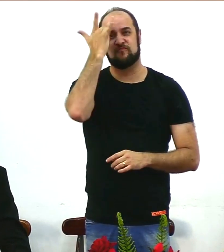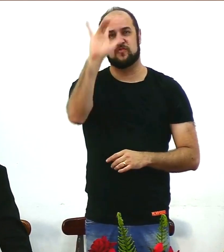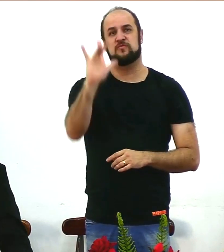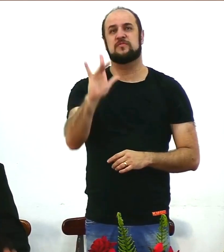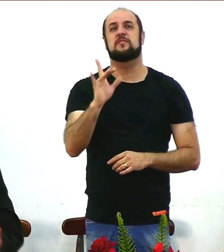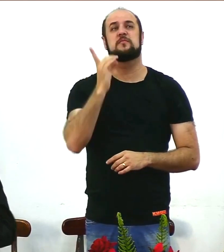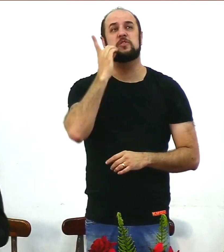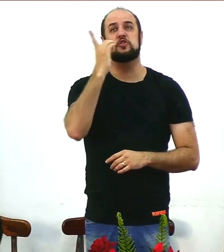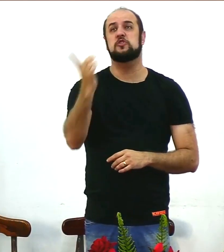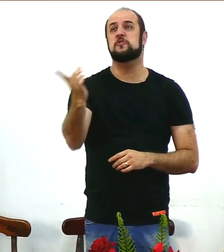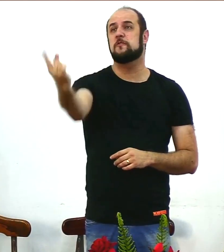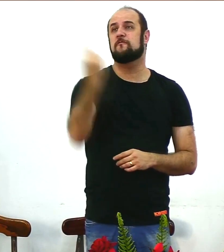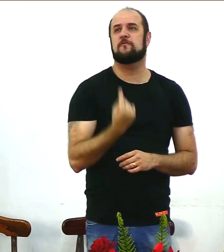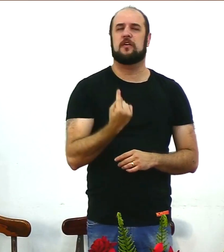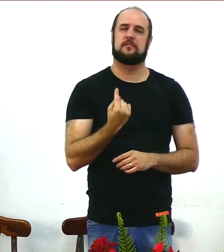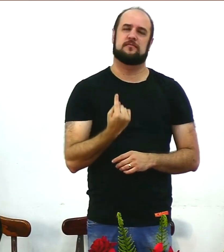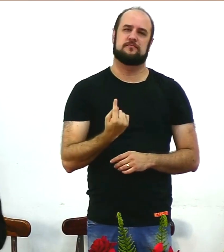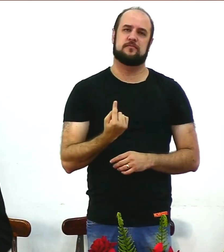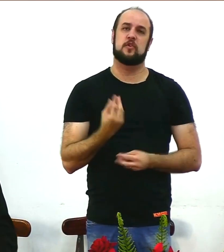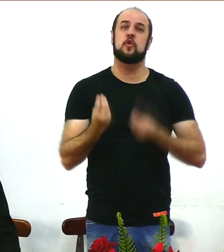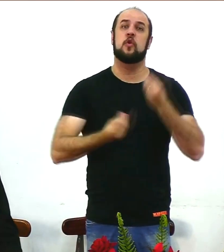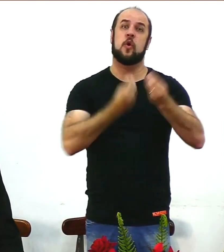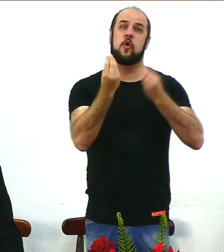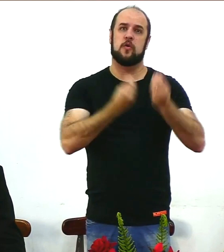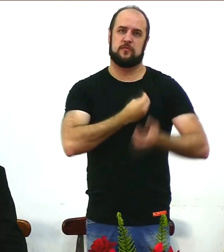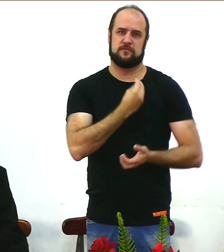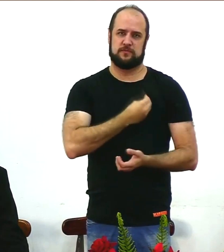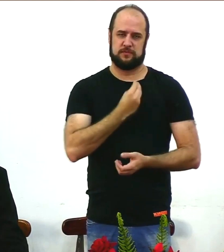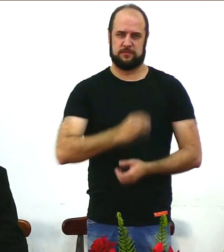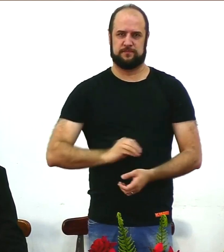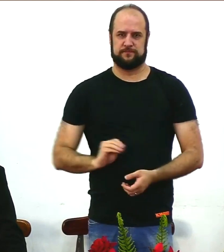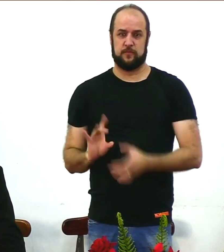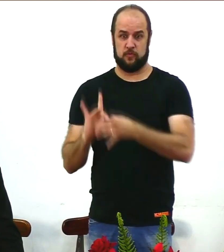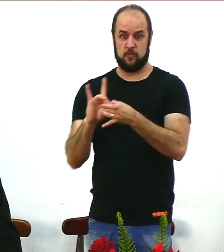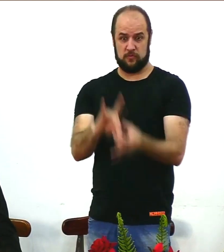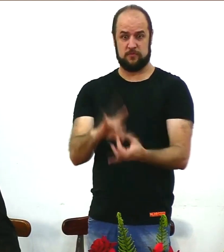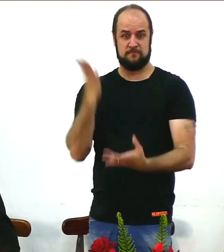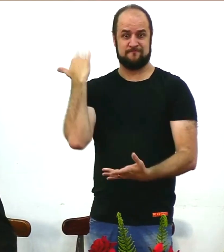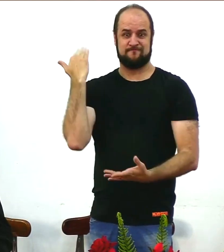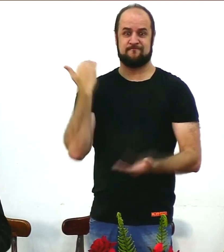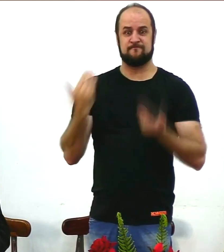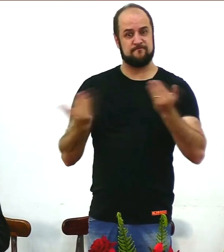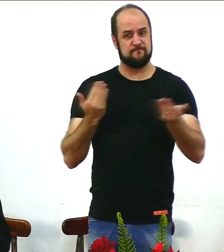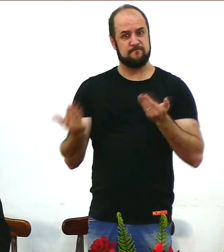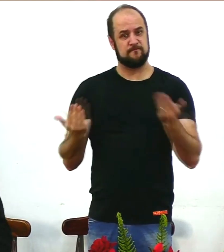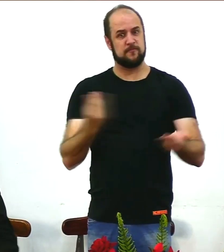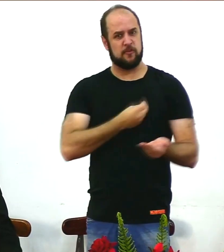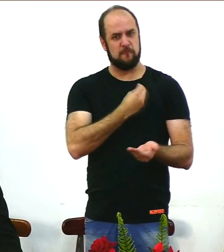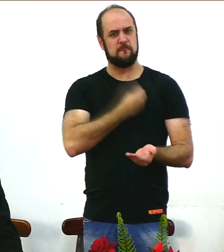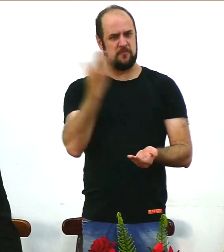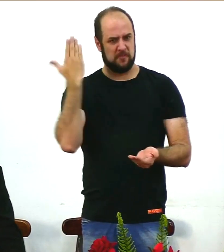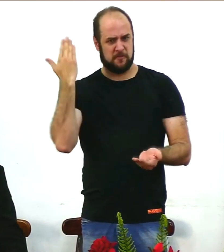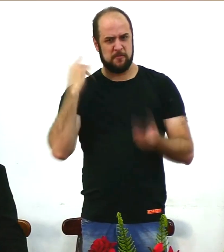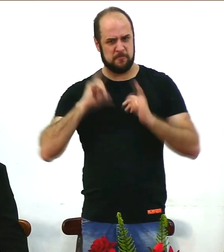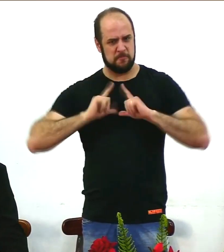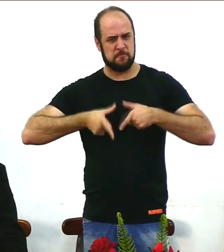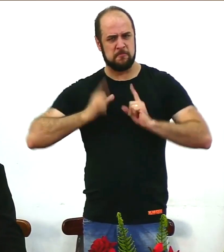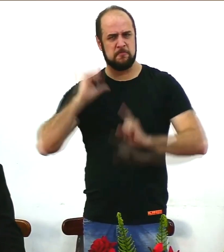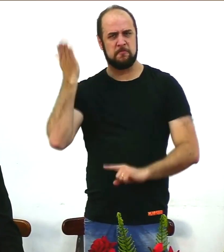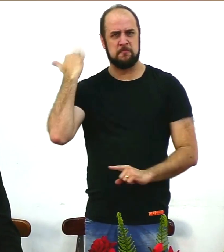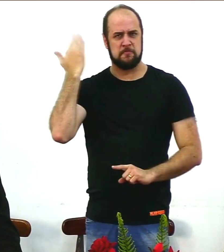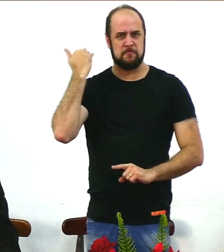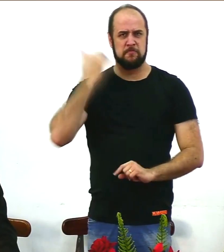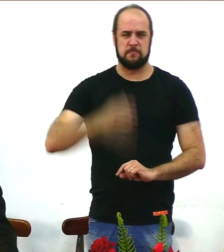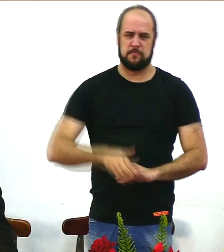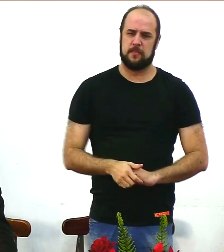só quem canta com a igreja cheia, quem celebra com todo o povo aqui, sabe o que é olhar para essas cadeiras